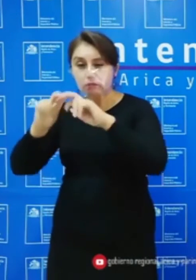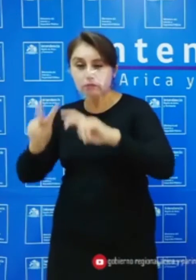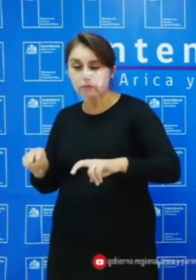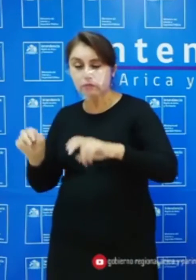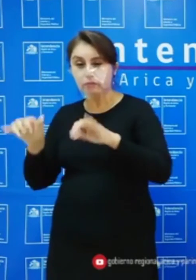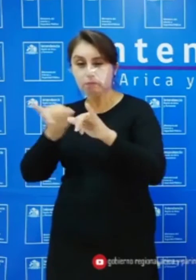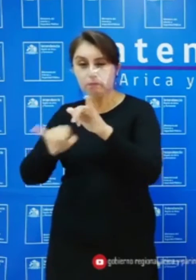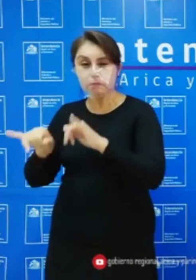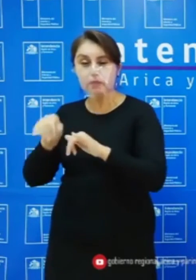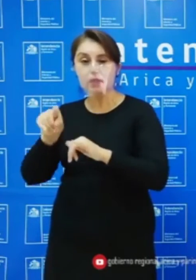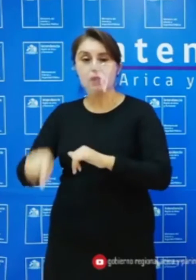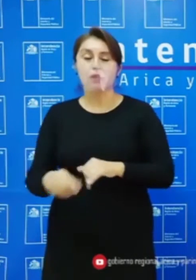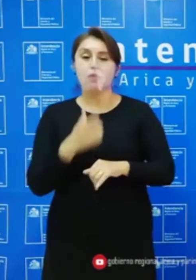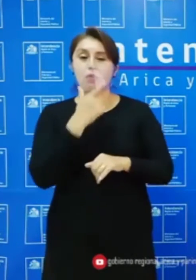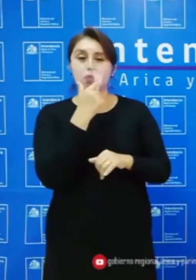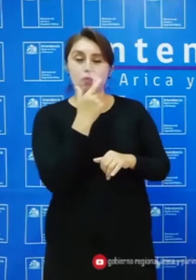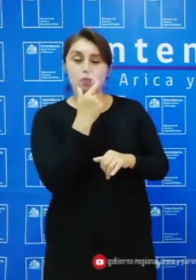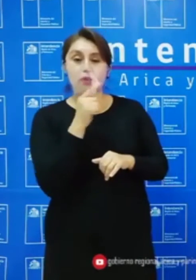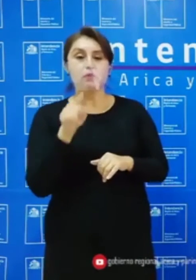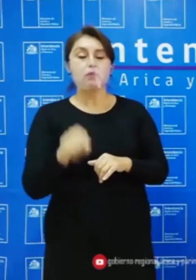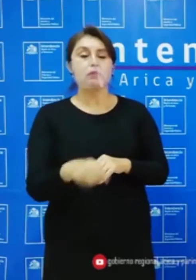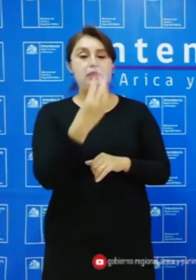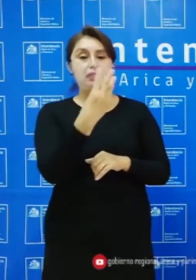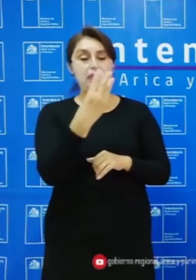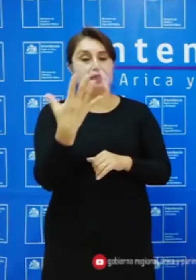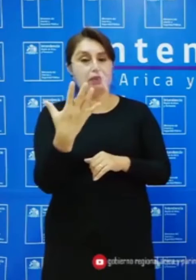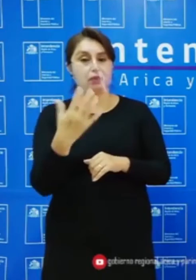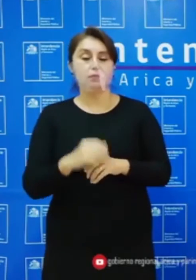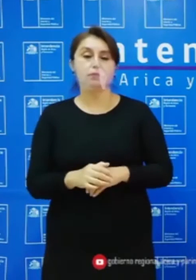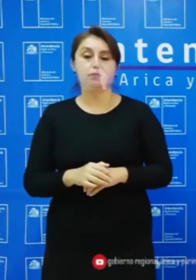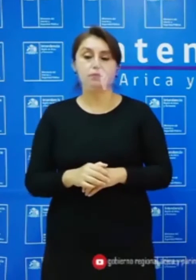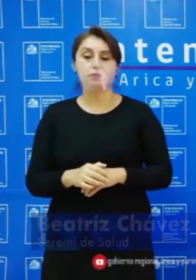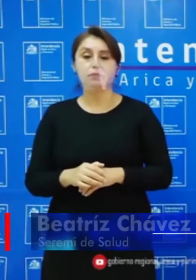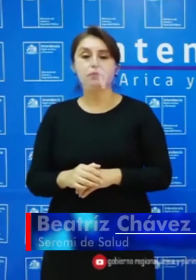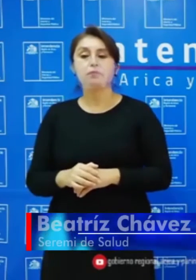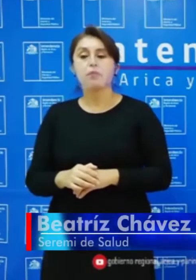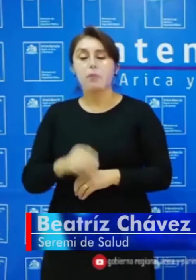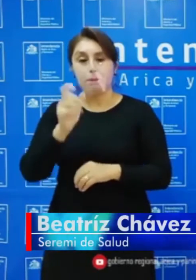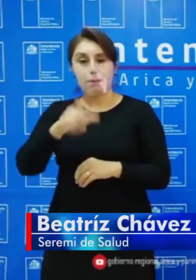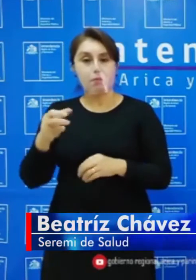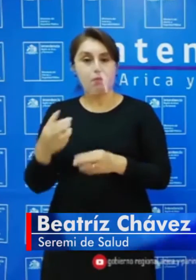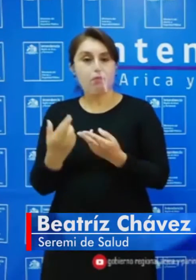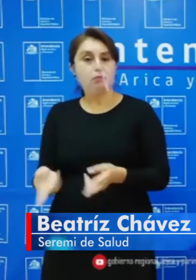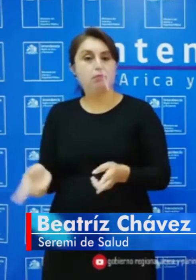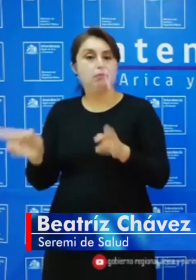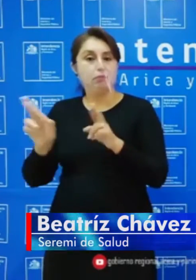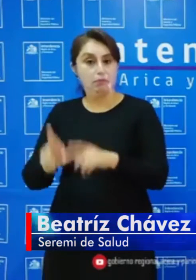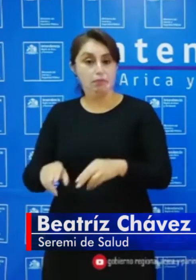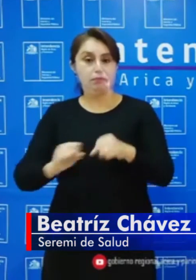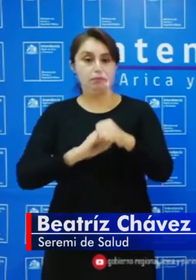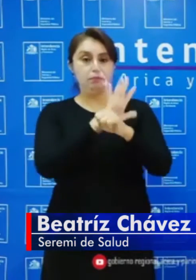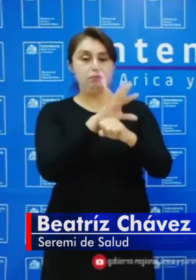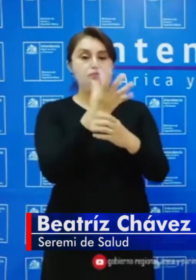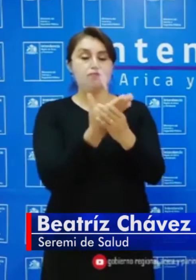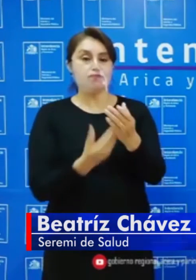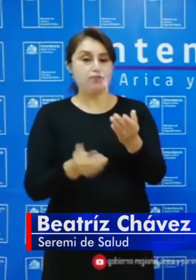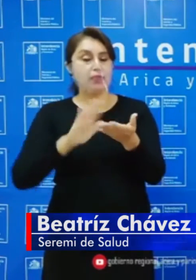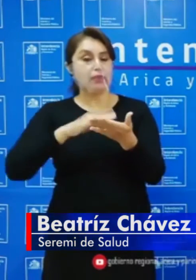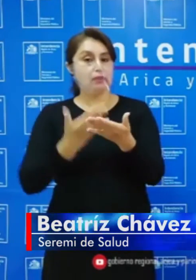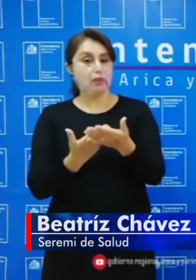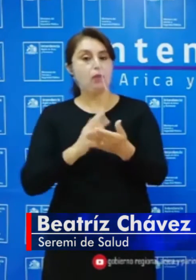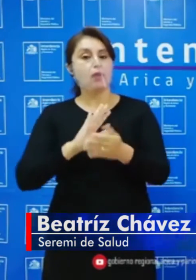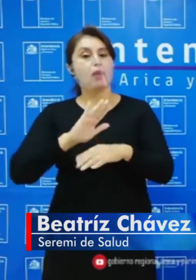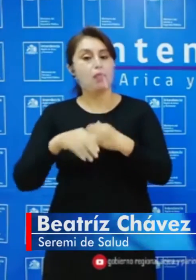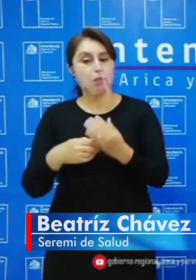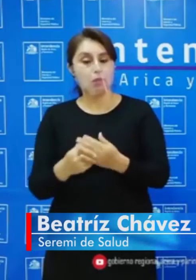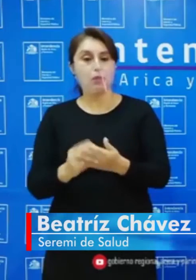sospechosos, 35. Las altas médicas hoy día, o pacientes recuperados que pueden volver a su